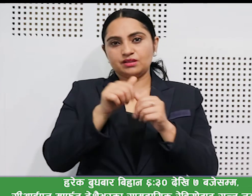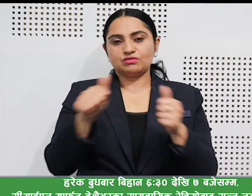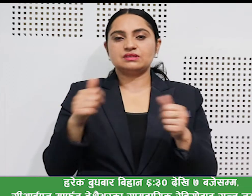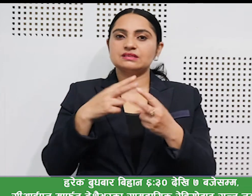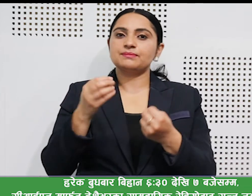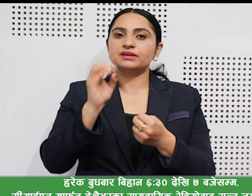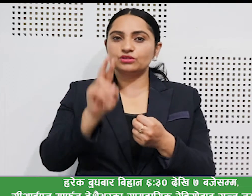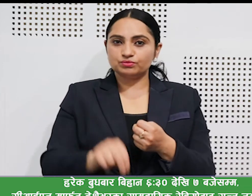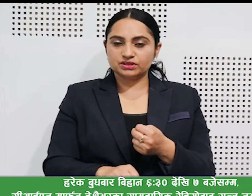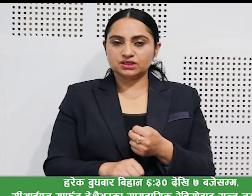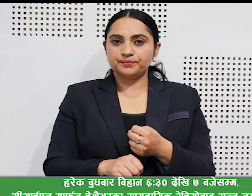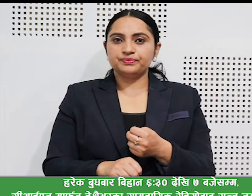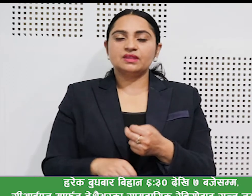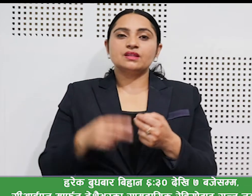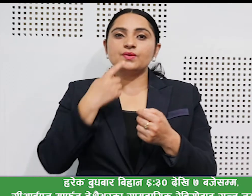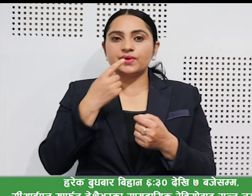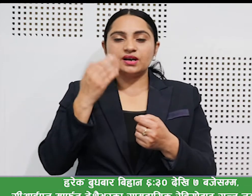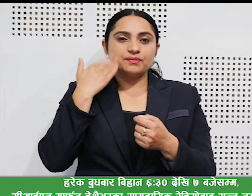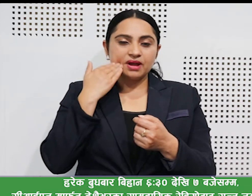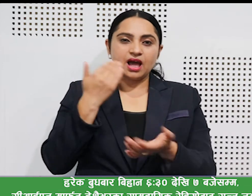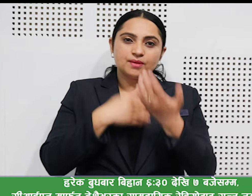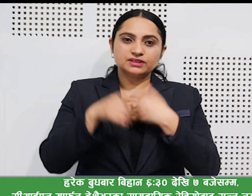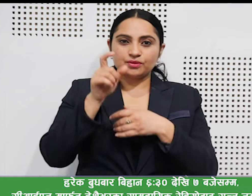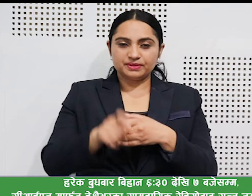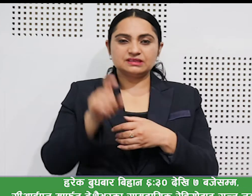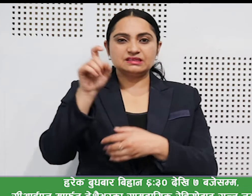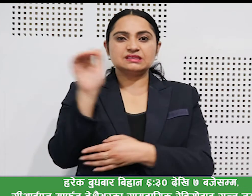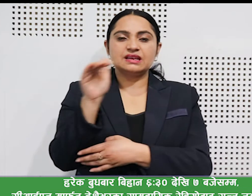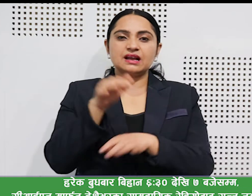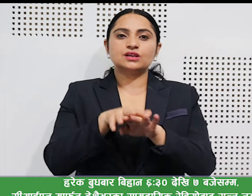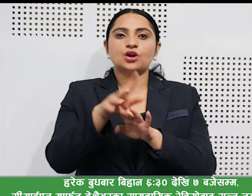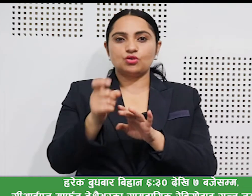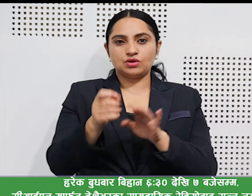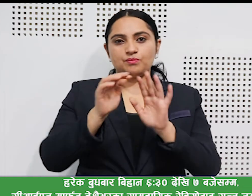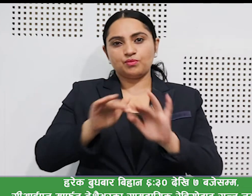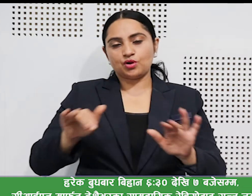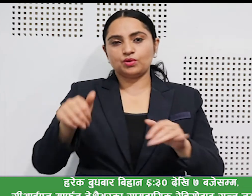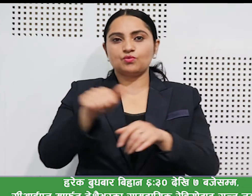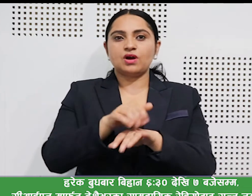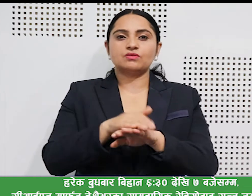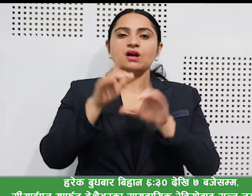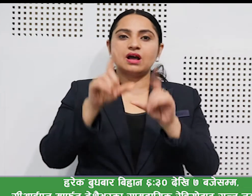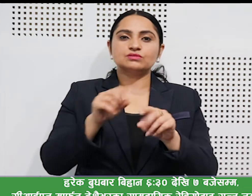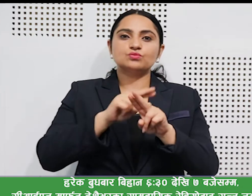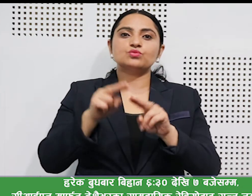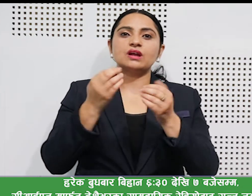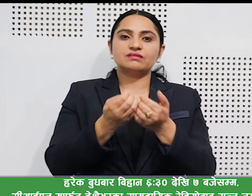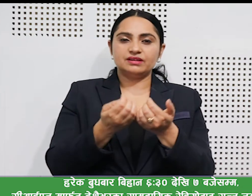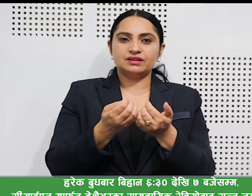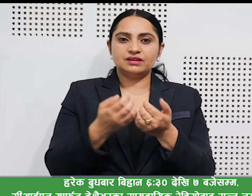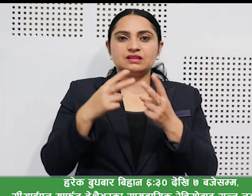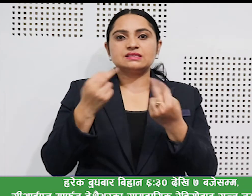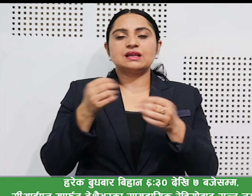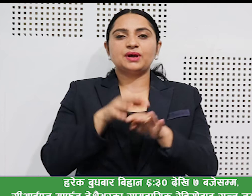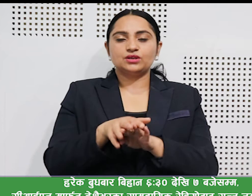भन्नलाई त महिला, अपाङ्गता भएको व्यक्ति, बालबालिका र ज्येष्ठ नागरिकको लागि चाहिँ छुट्टा छुट्टै किसिमको उहाँहरूको आवश्यकता पुरा गर्ने गरी चाहिँ हाम्रा